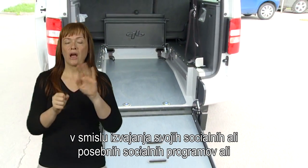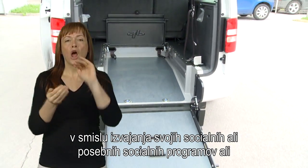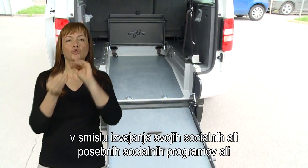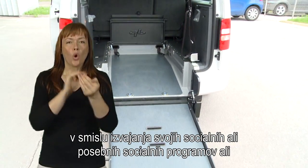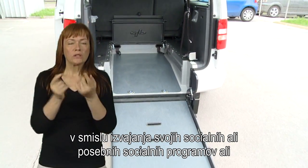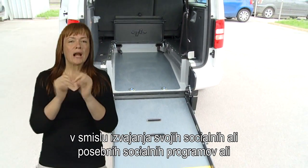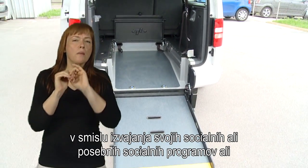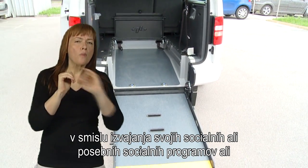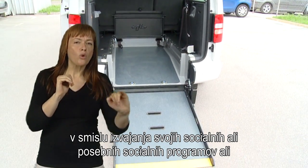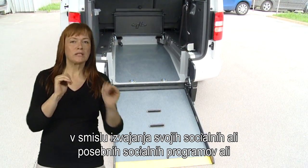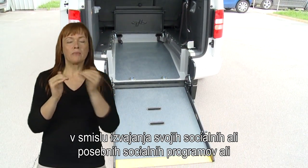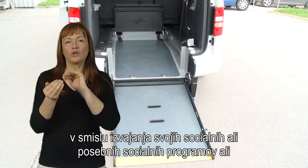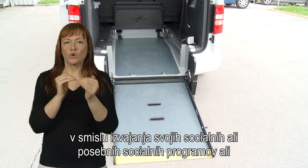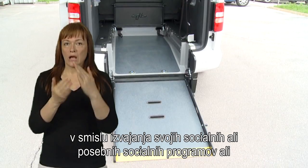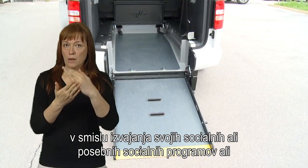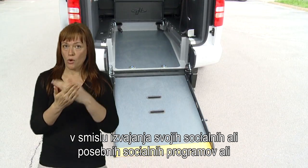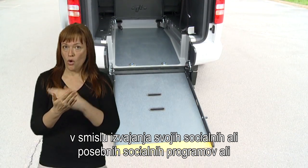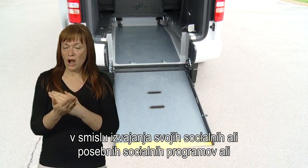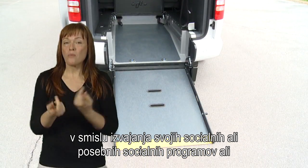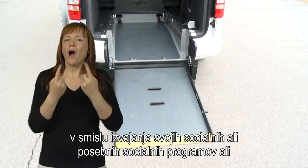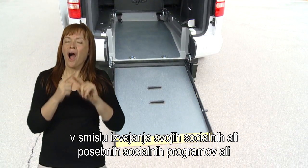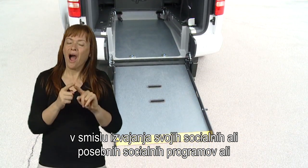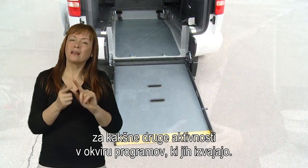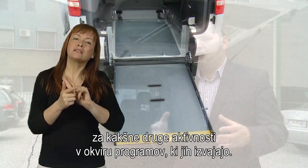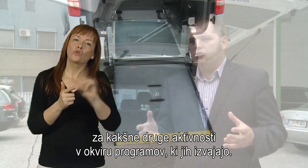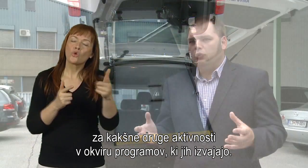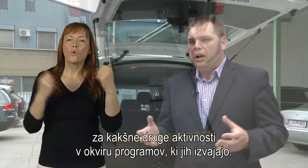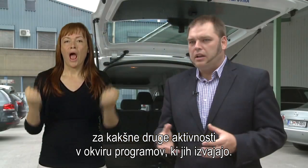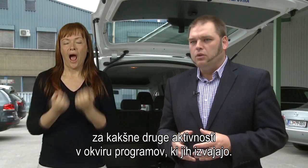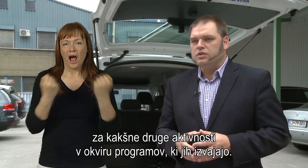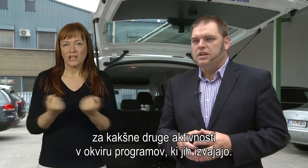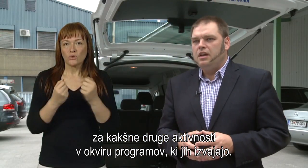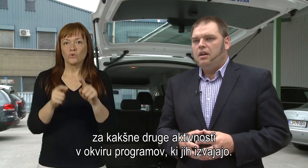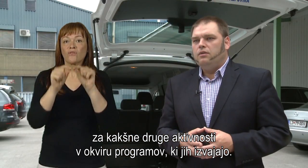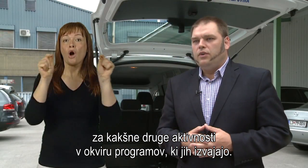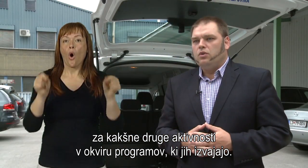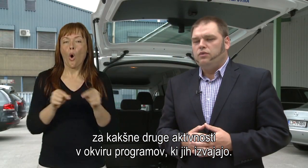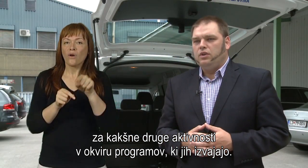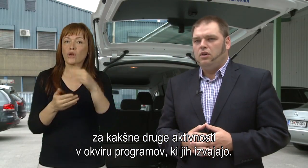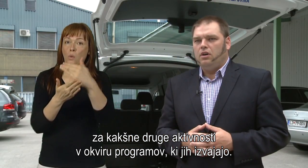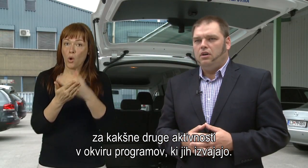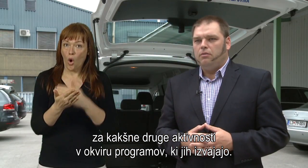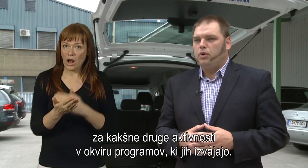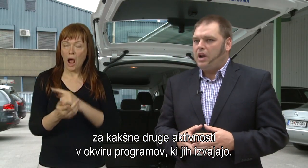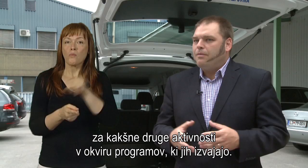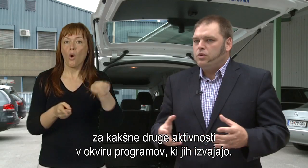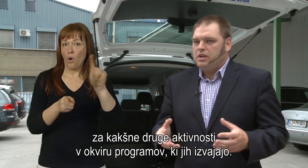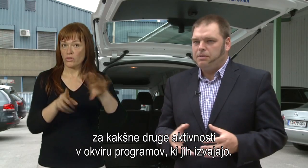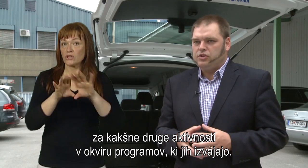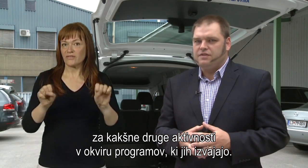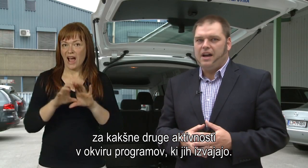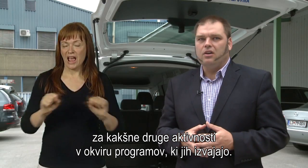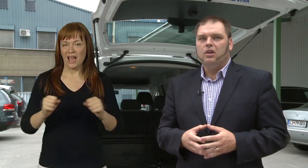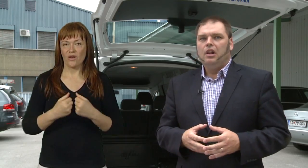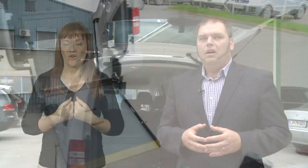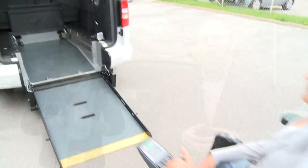izvajanja svojih socialnih ali pa posebnih socialnih programov ali pa za kakšne druge aktivnosti v okviru programov, ki jih